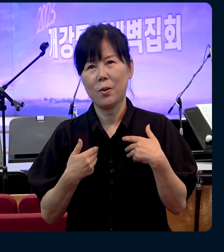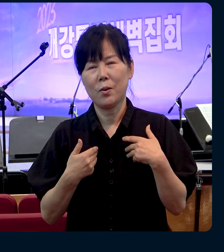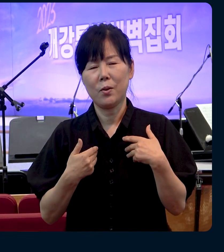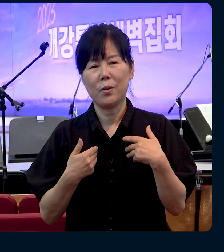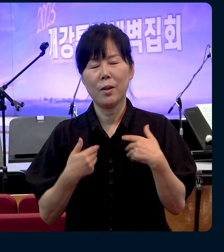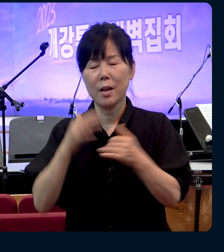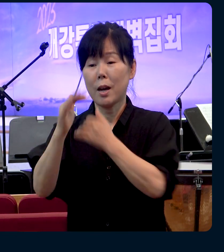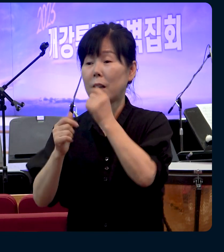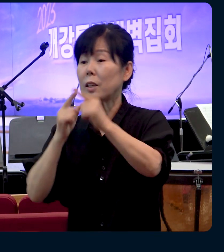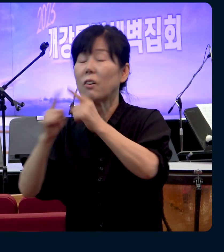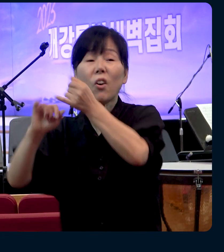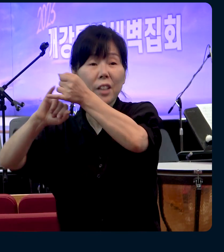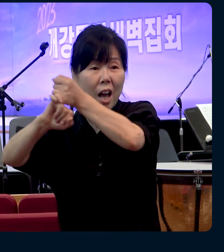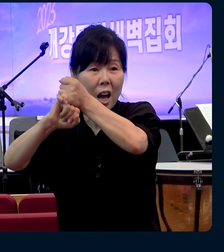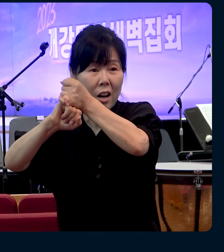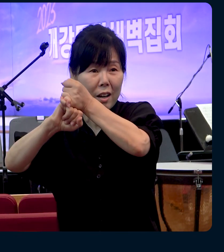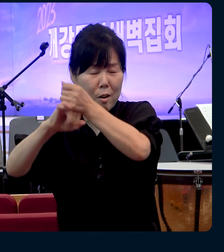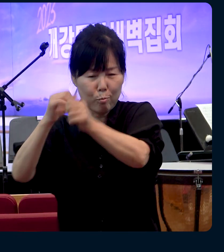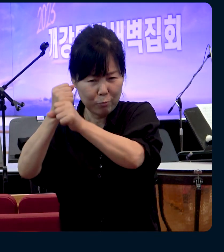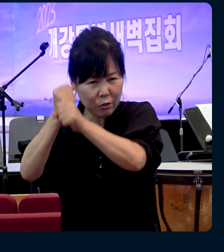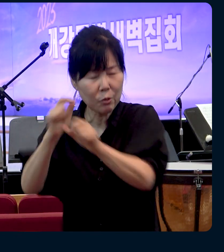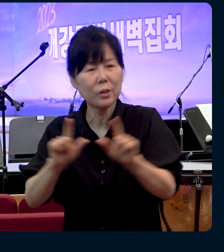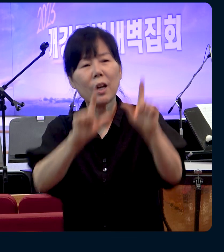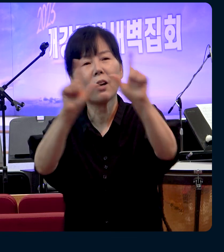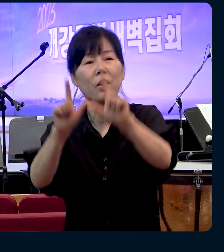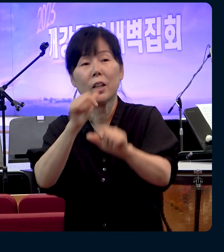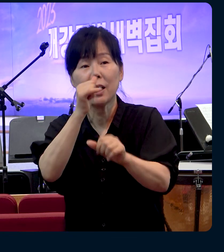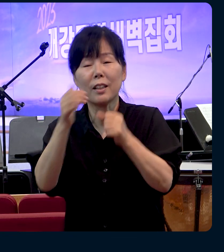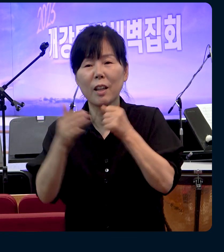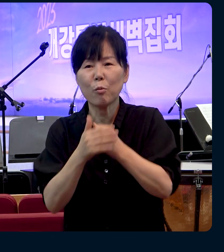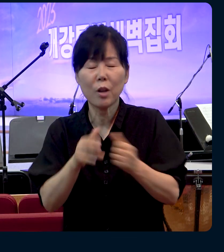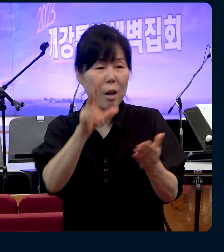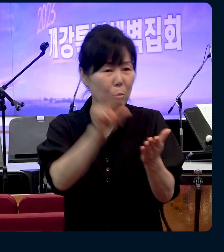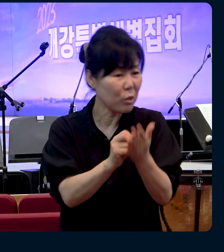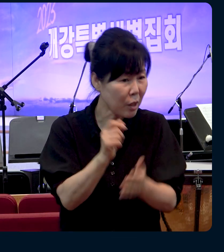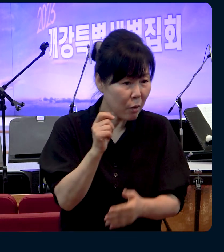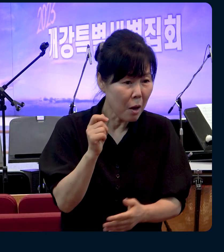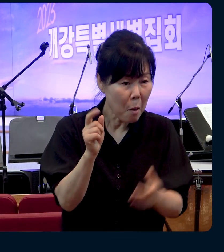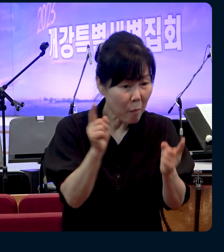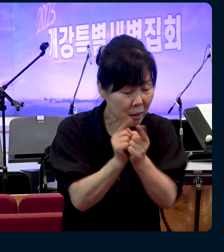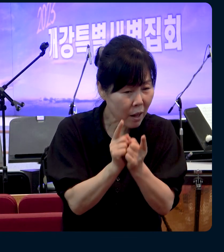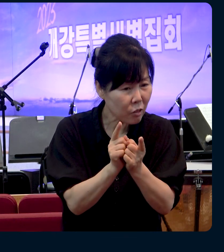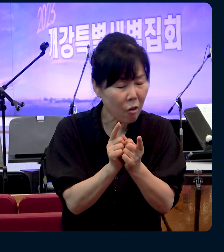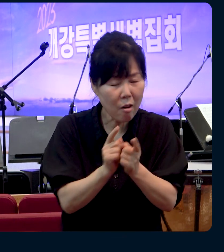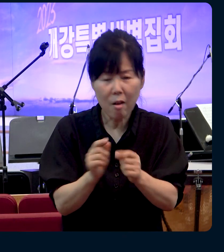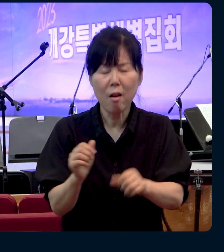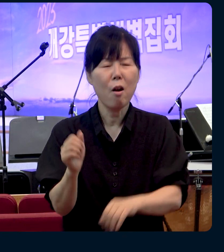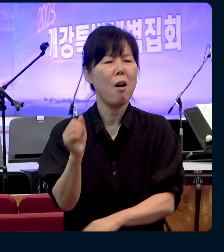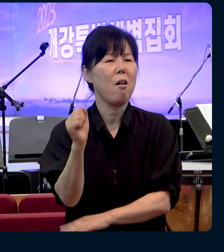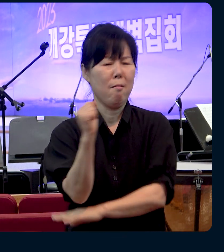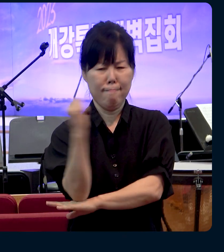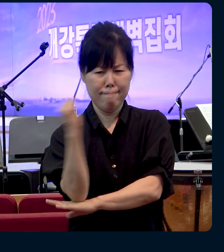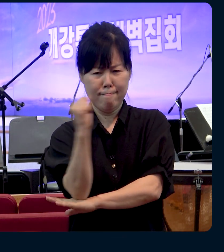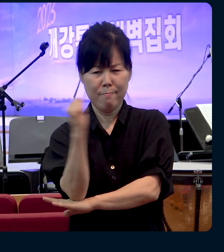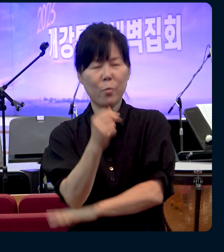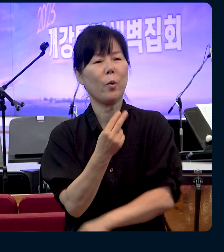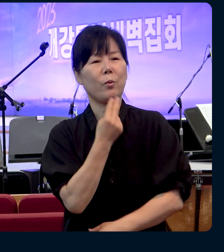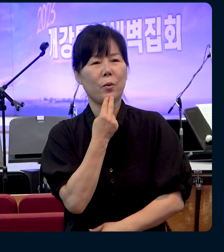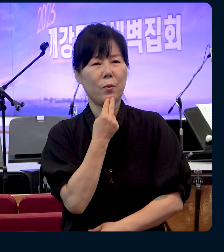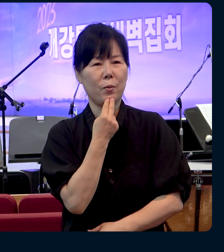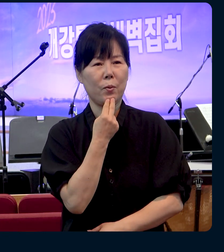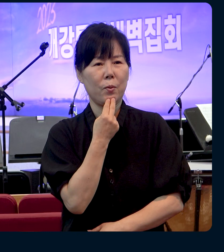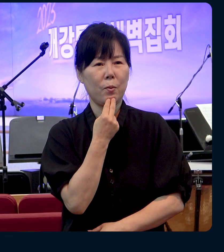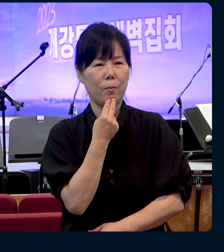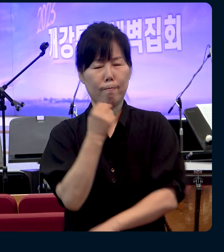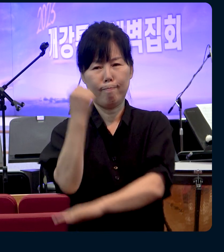그 언약을 붙들고 살아가기 때문에 시류에 왔다 갔다 하지 않습니다. 사람들의 어떤 이야기 속에 왔다 갔다 하지 않습니다. 상황에